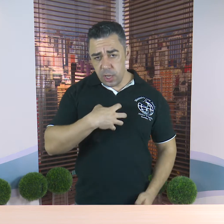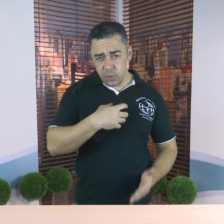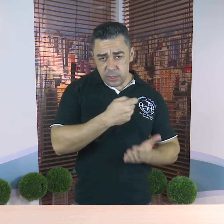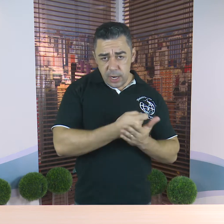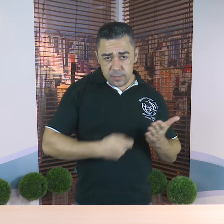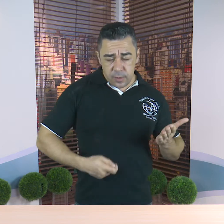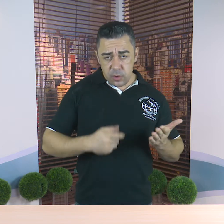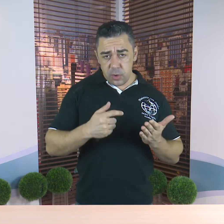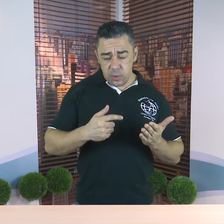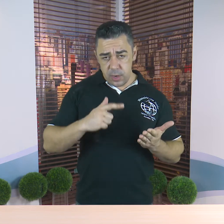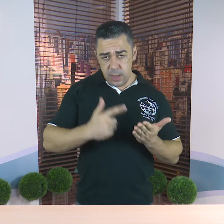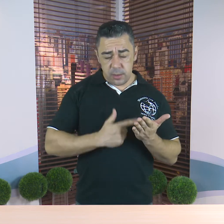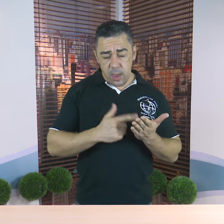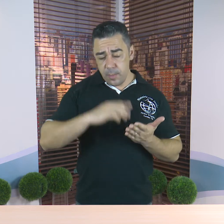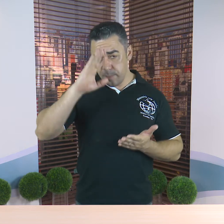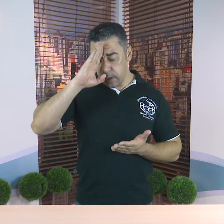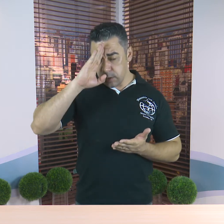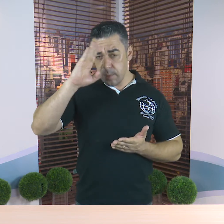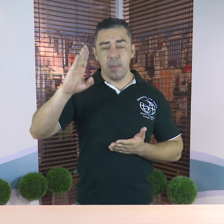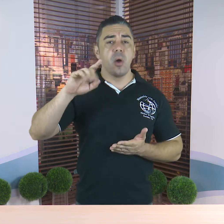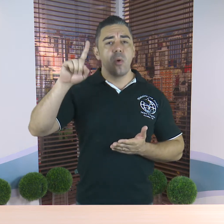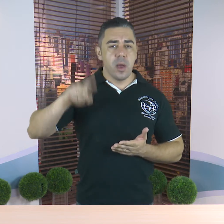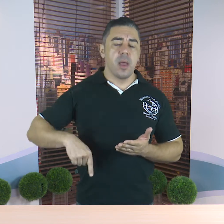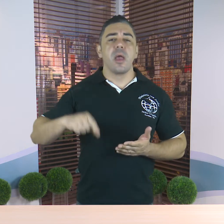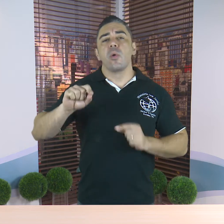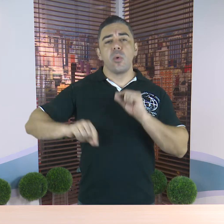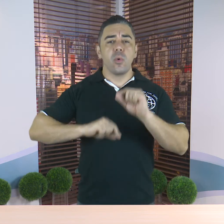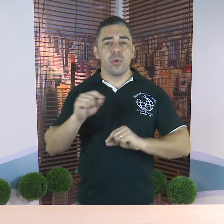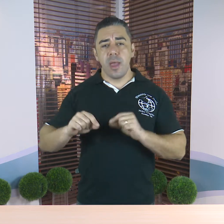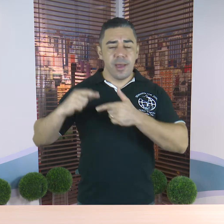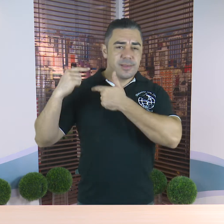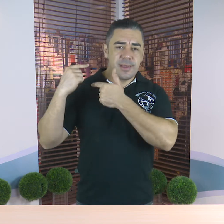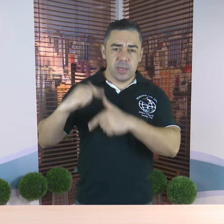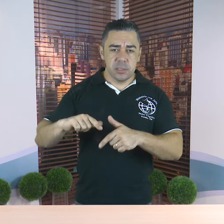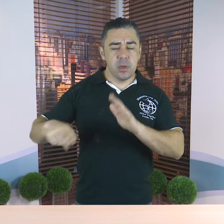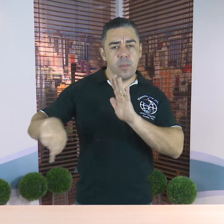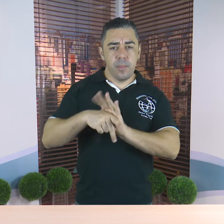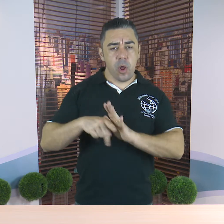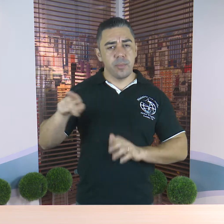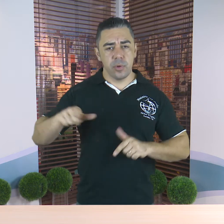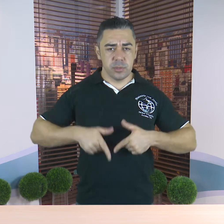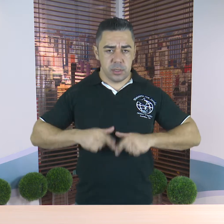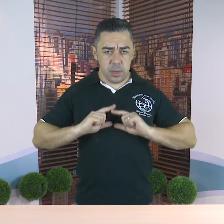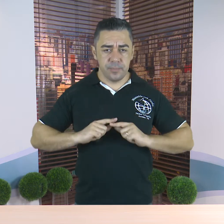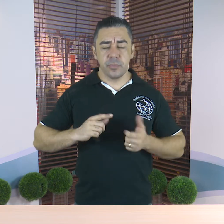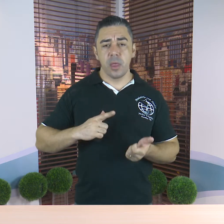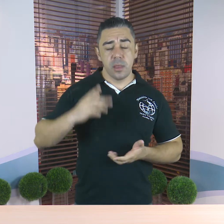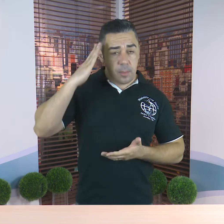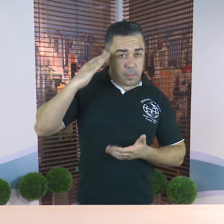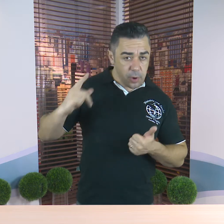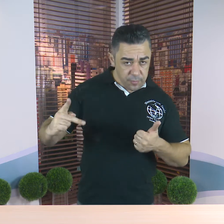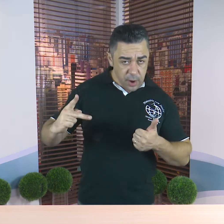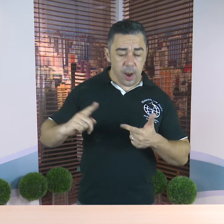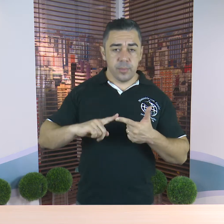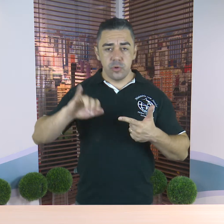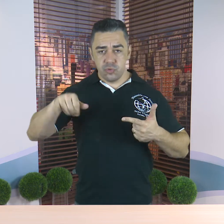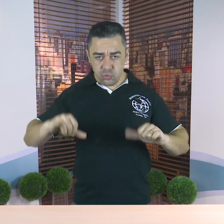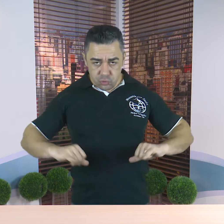nosso principal acesso à tradição sapiencial de Israel: Provérbios, Jó e